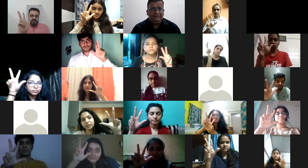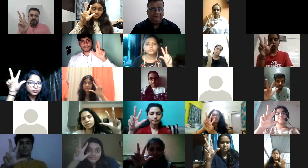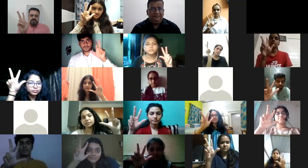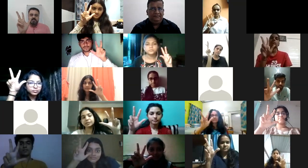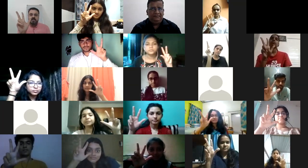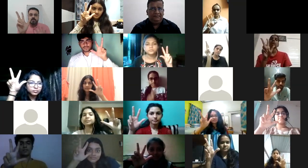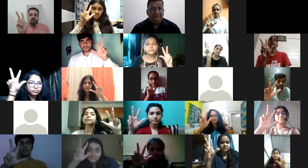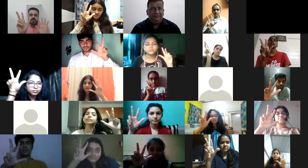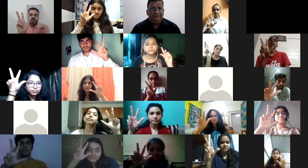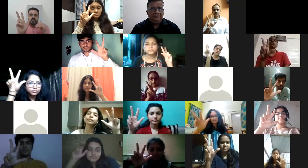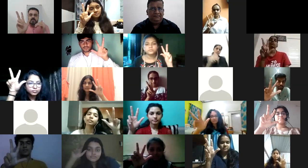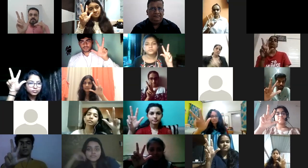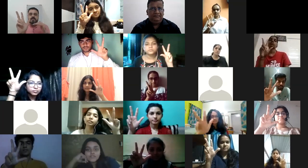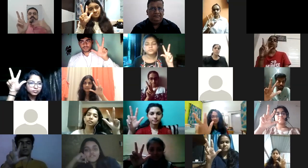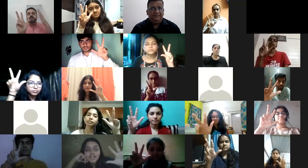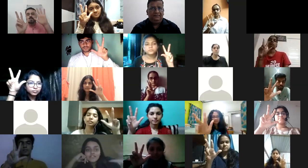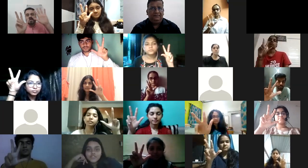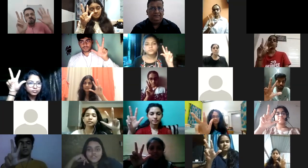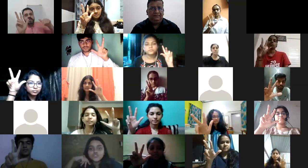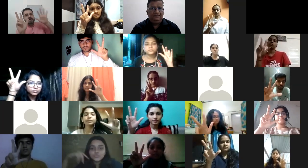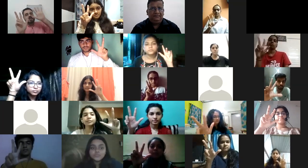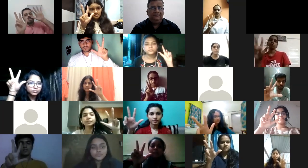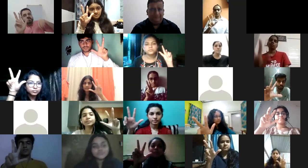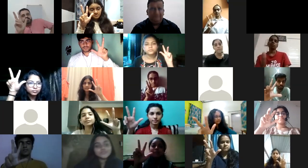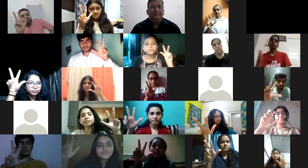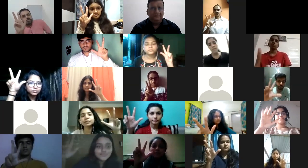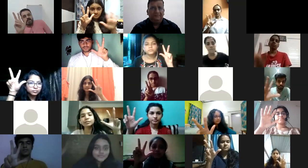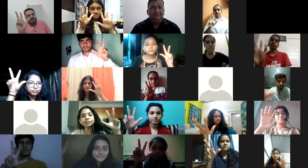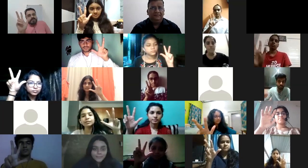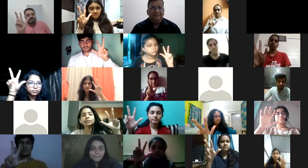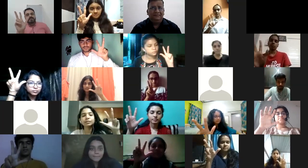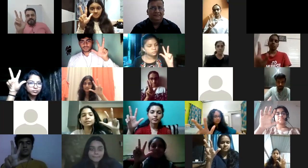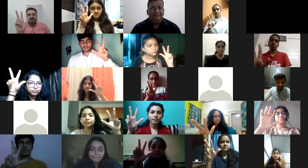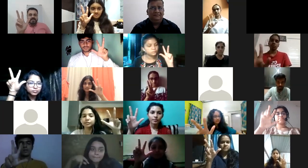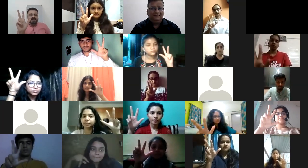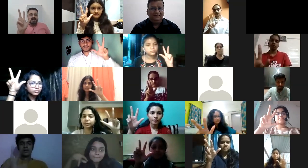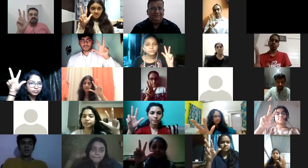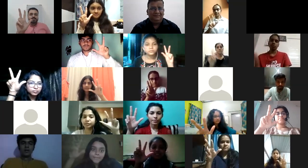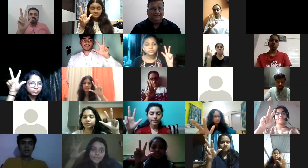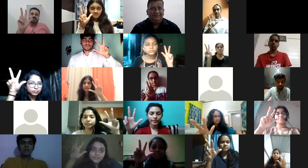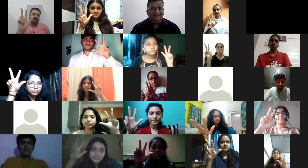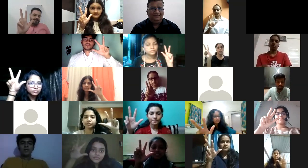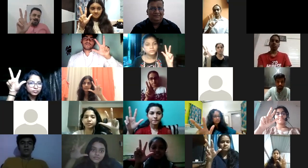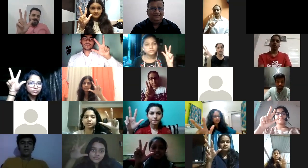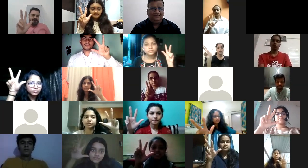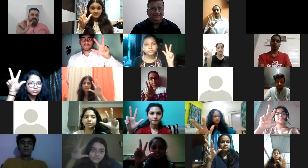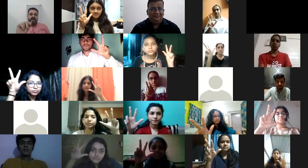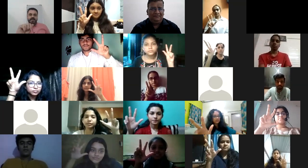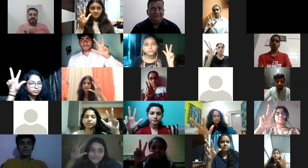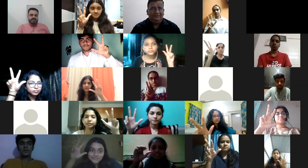ये 3, बिकॉज आप समझ जाओ कि 5 इधर है, आपका 5 ये नीचे हाथ. ओके, एज सिंपल एज दैट. 8, 9,